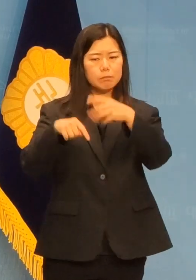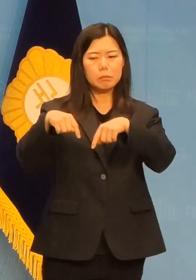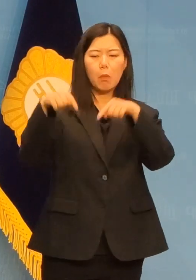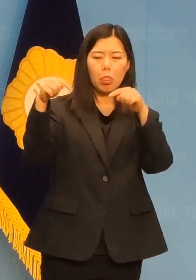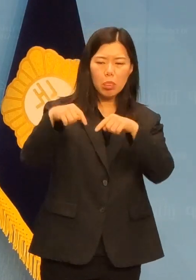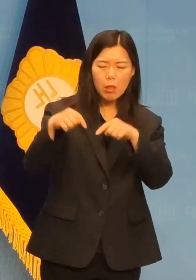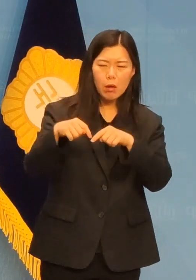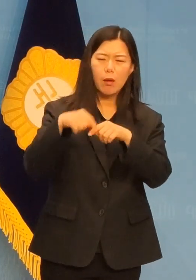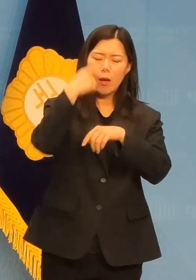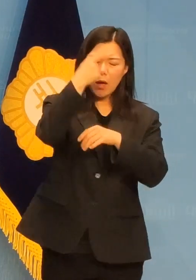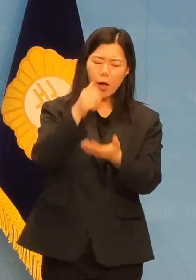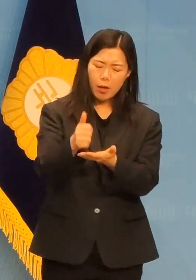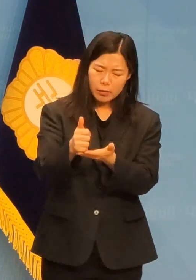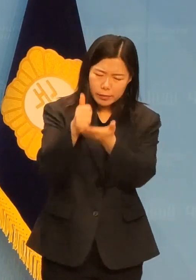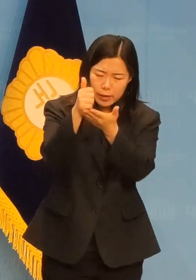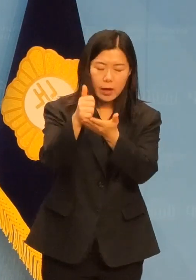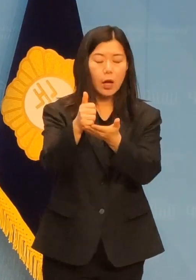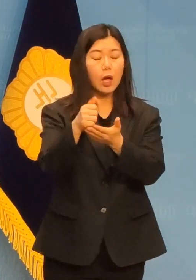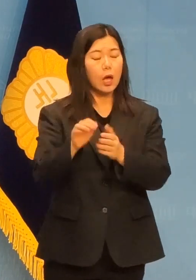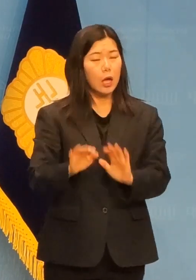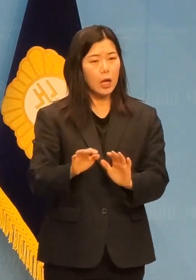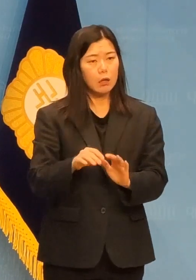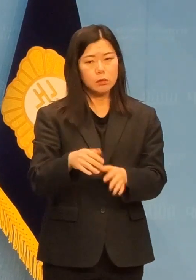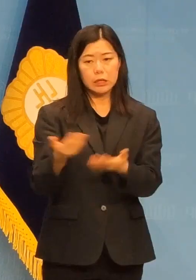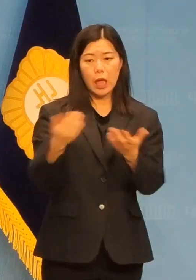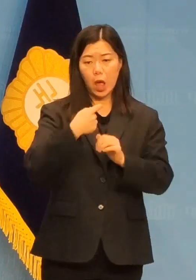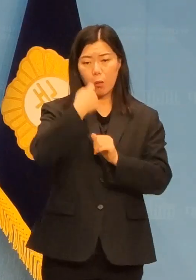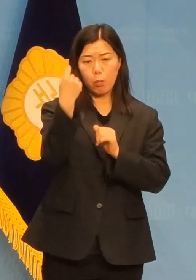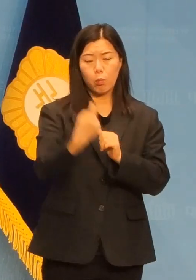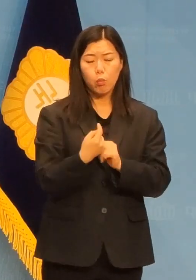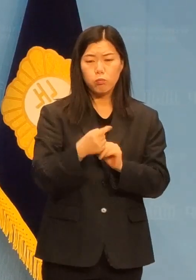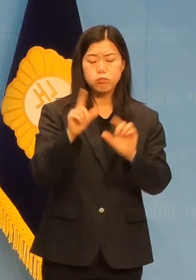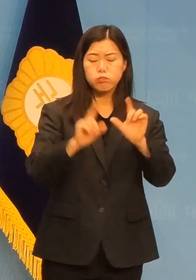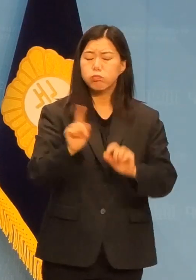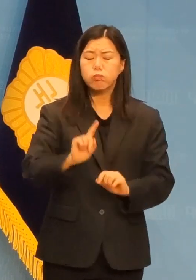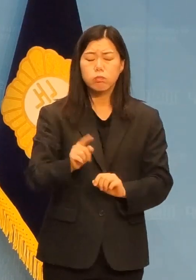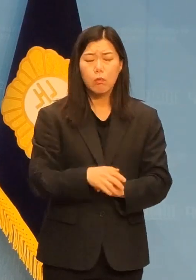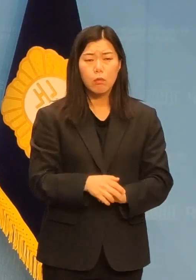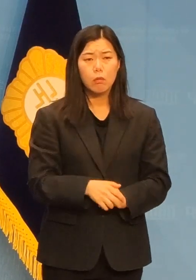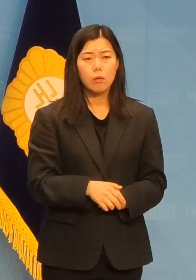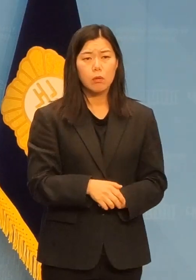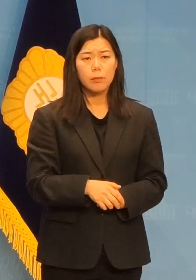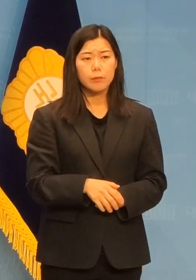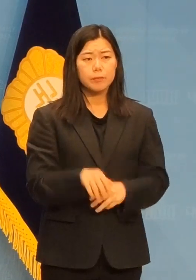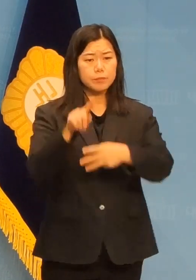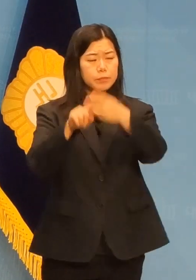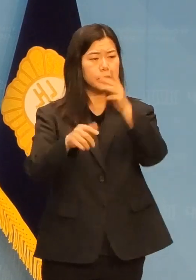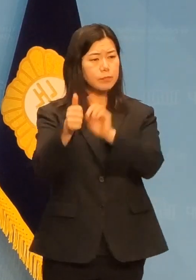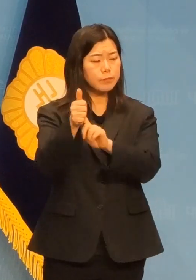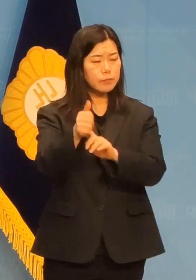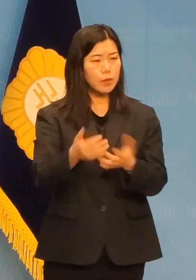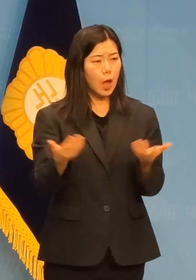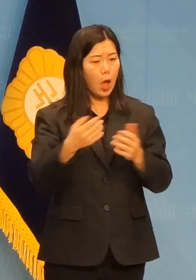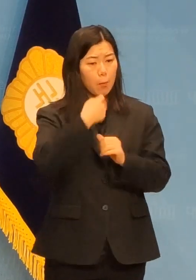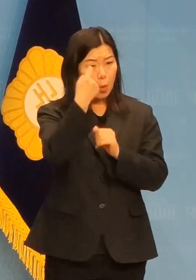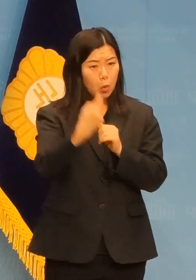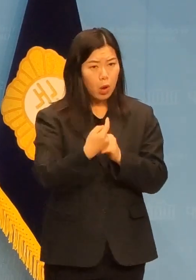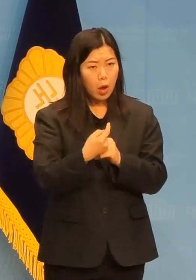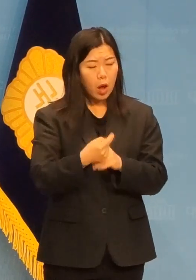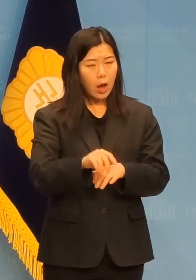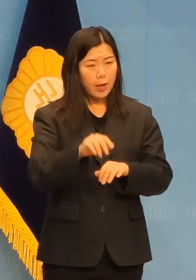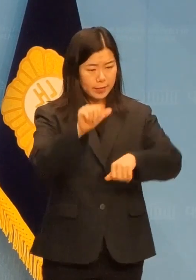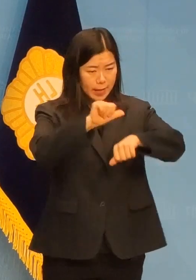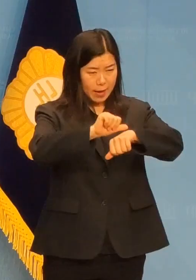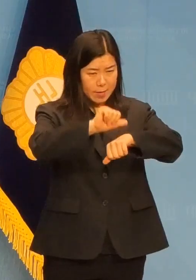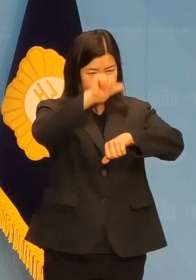전직 대통령 윤석열 씨는 업무보고를 어떻게 받았습니까? 윤 씨는 업무보고를 오후 5시만